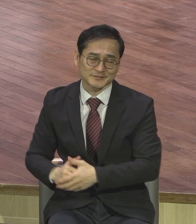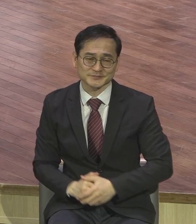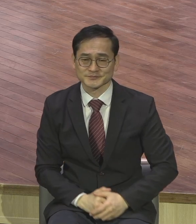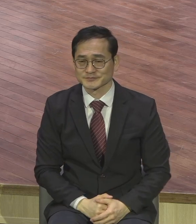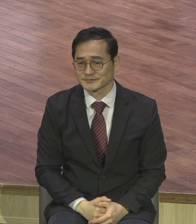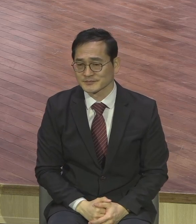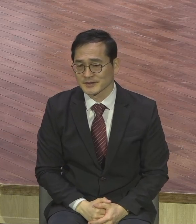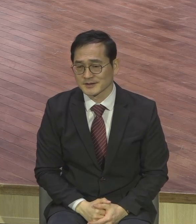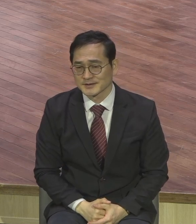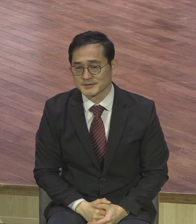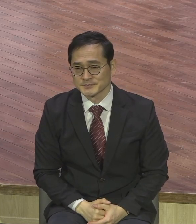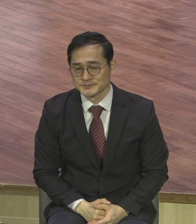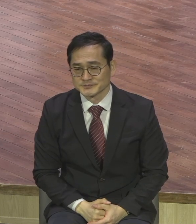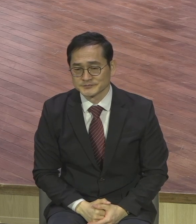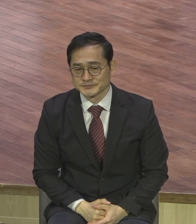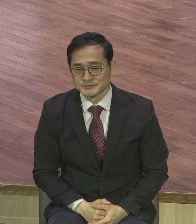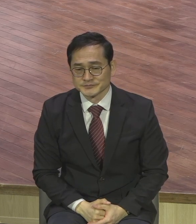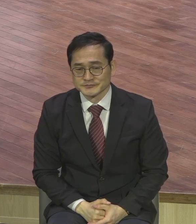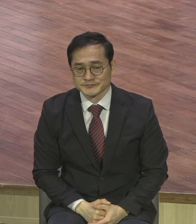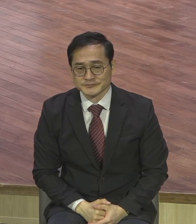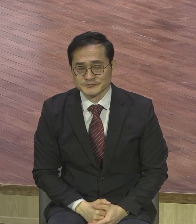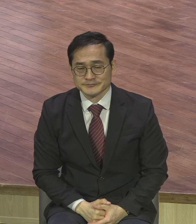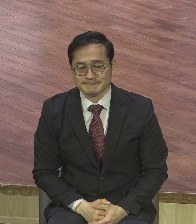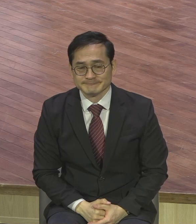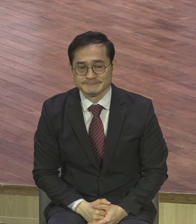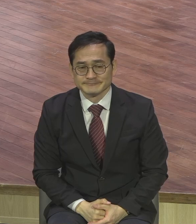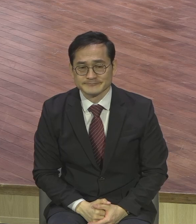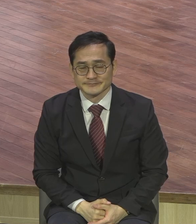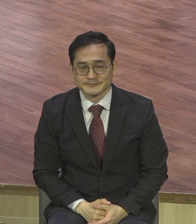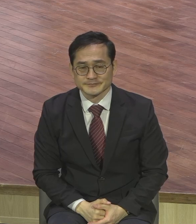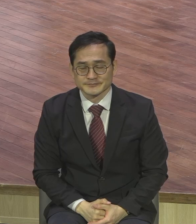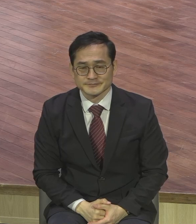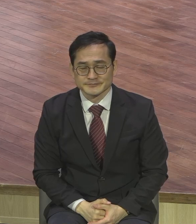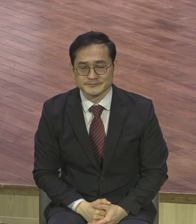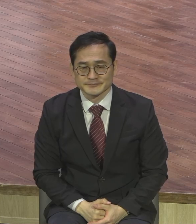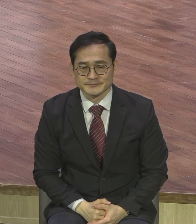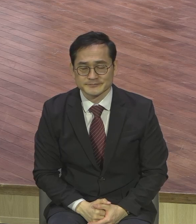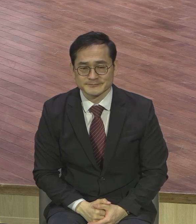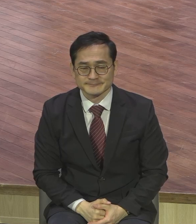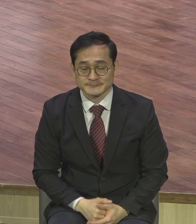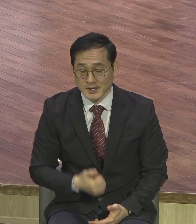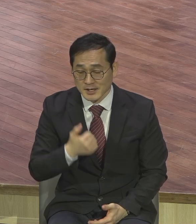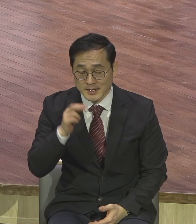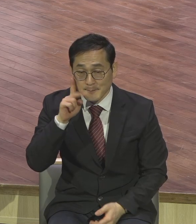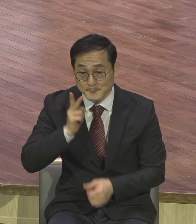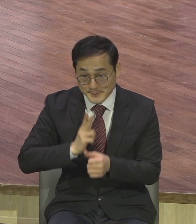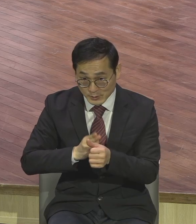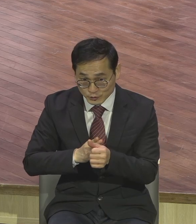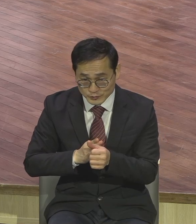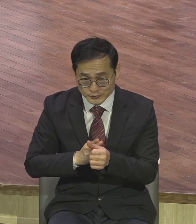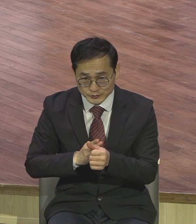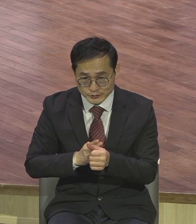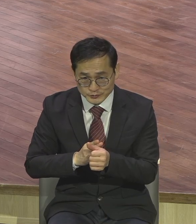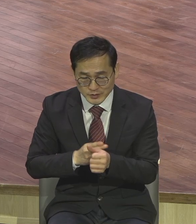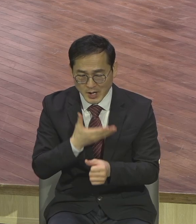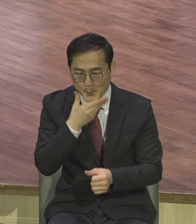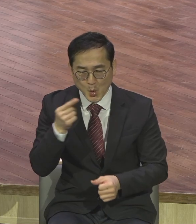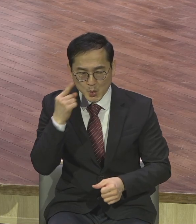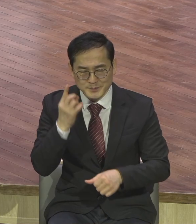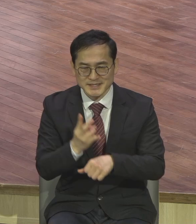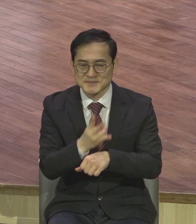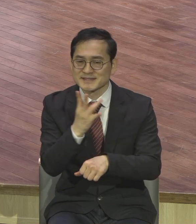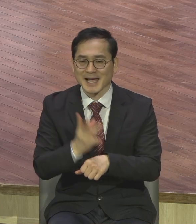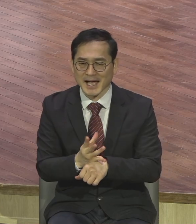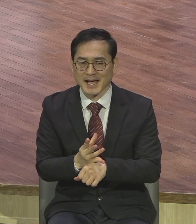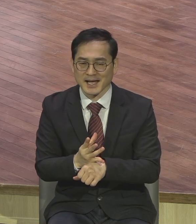기록했어요. 로마서를 기록했는데 우리는 이런 사도 바울이 가졌던 복음 24